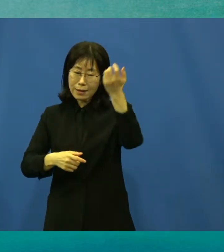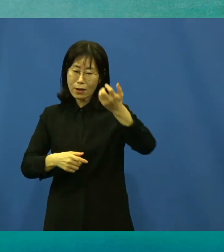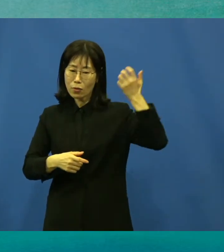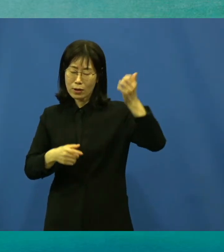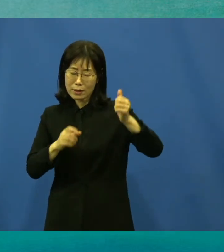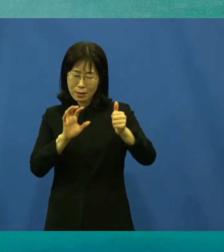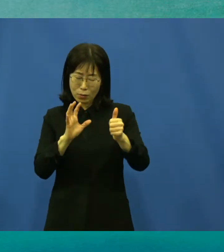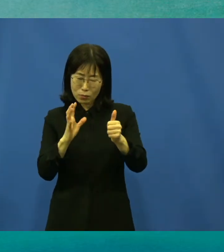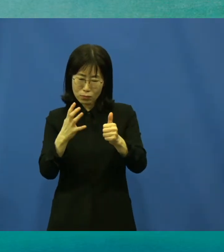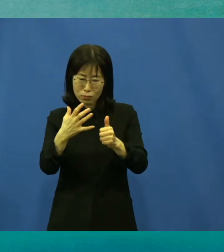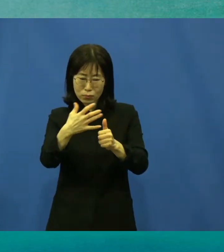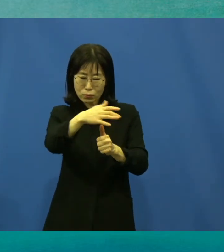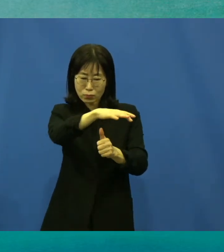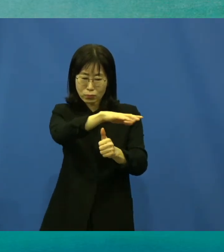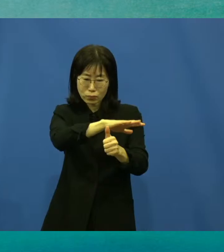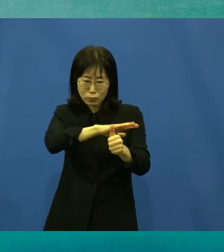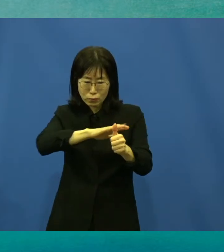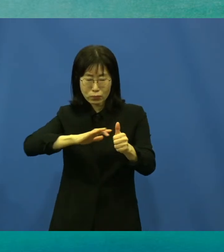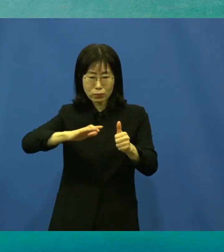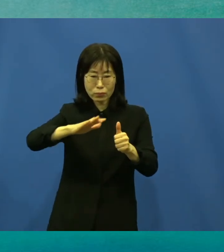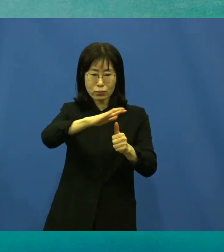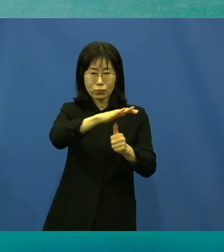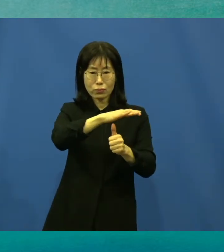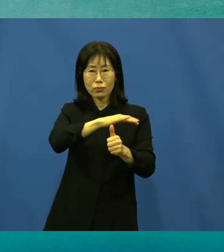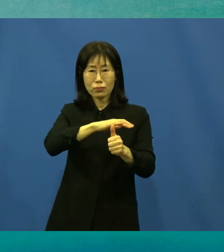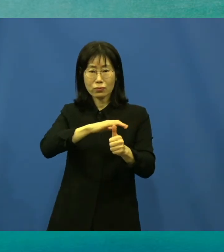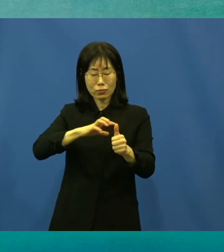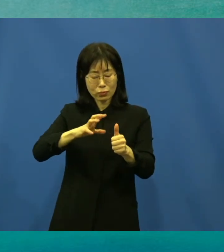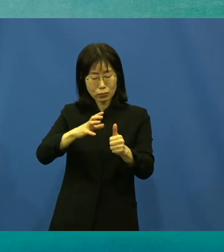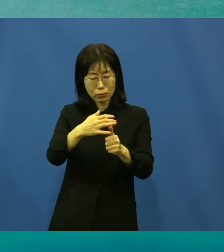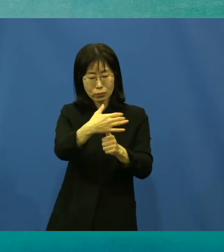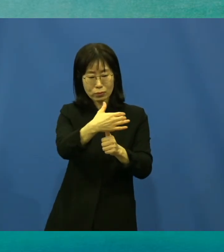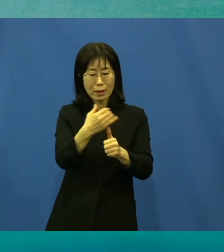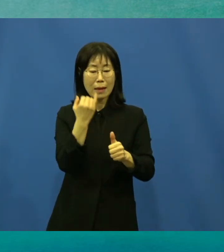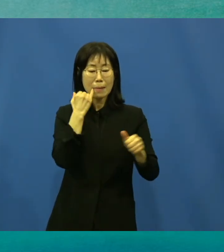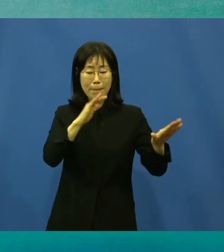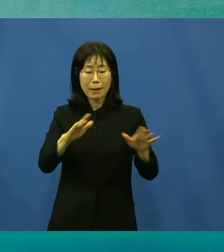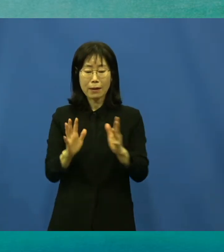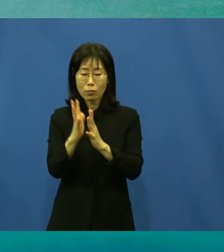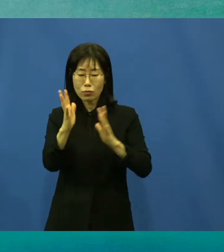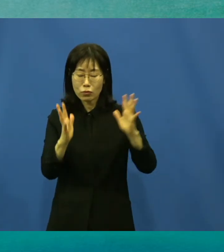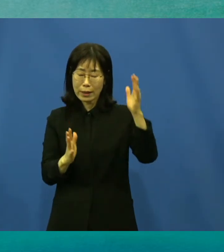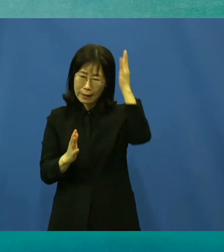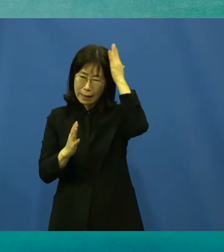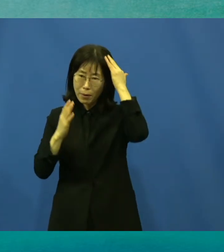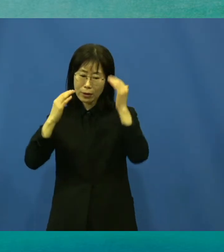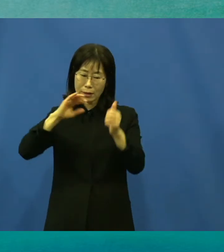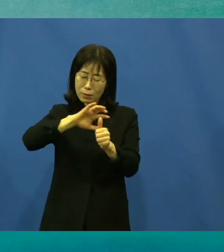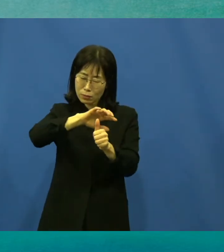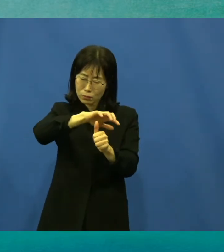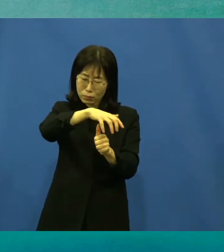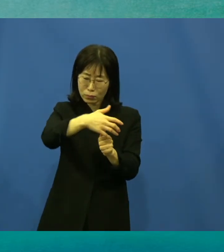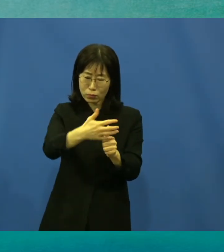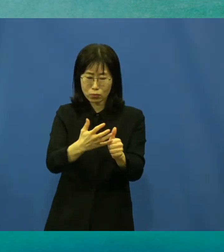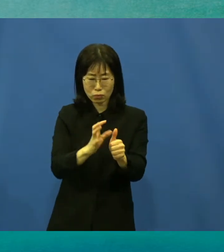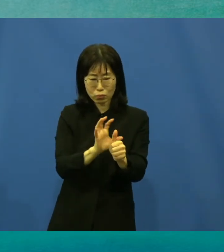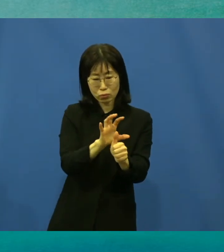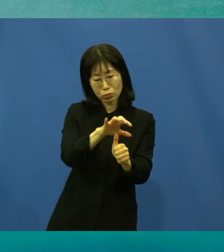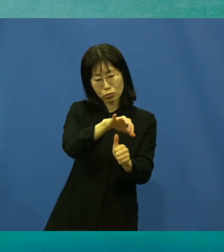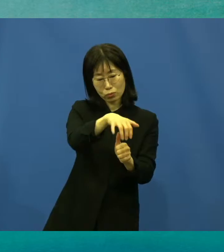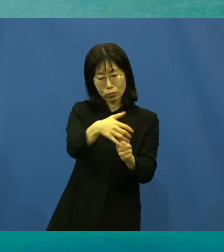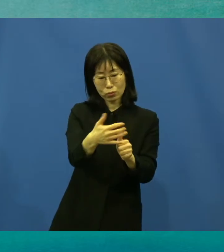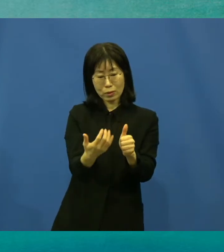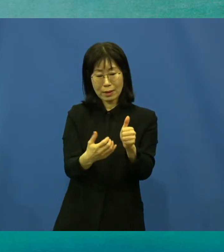둘렀다. 깊음이 에워쌌다. 바다풀이 내 머리를 감쌌다. 내가 산의